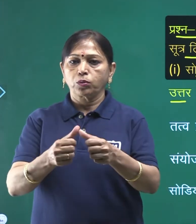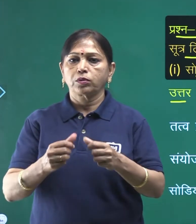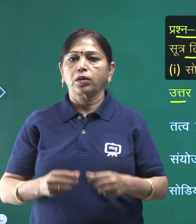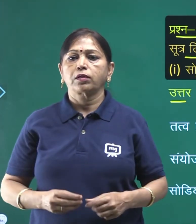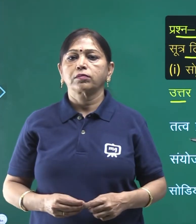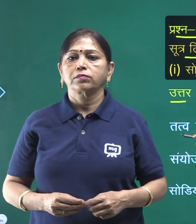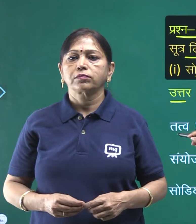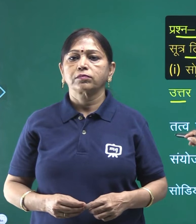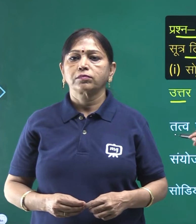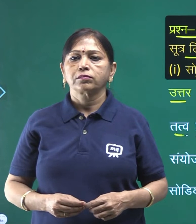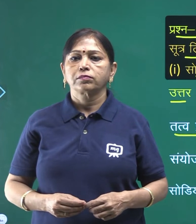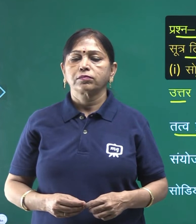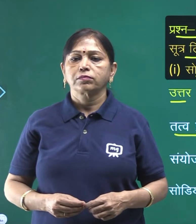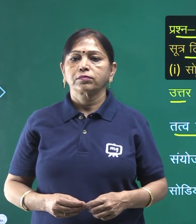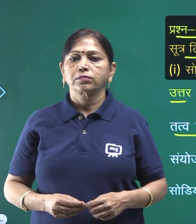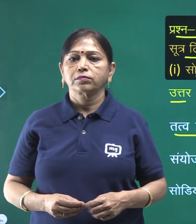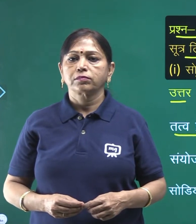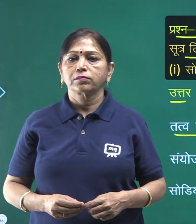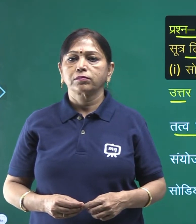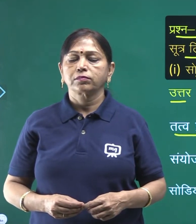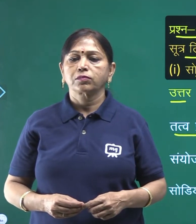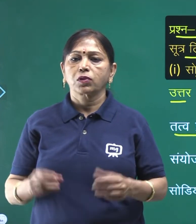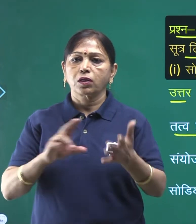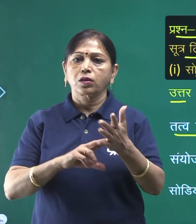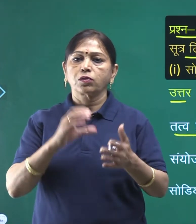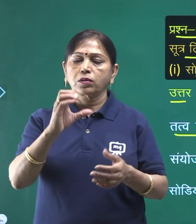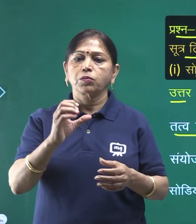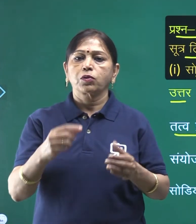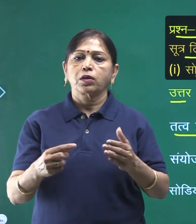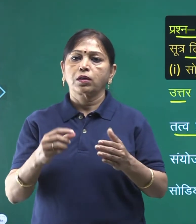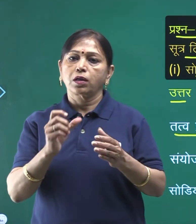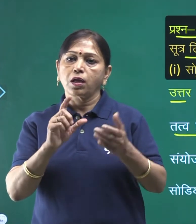उत्तर, सोडियम क्लोराइड तत्व के प्रतीक